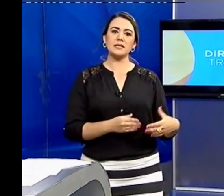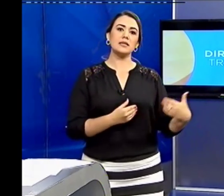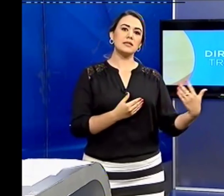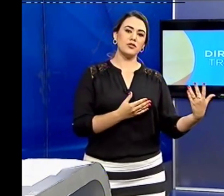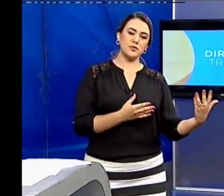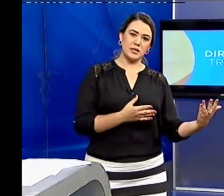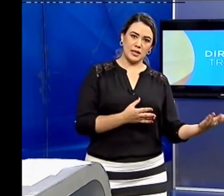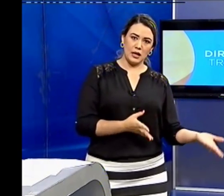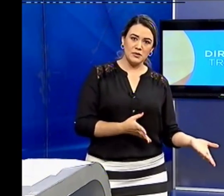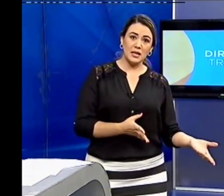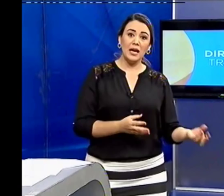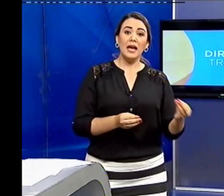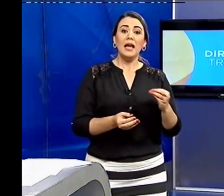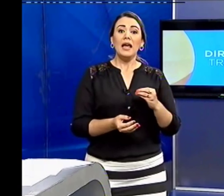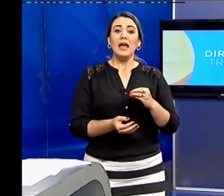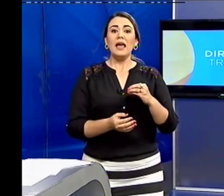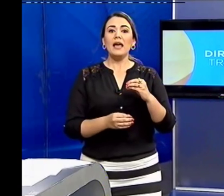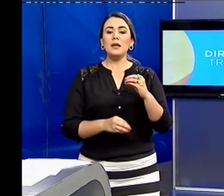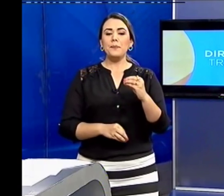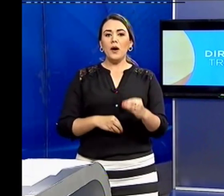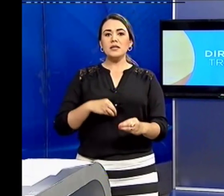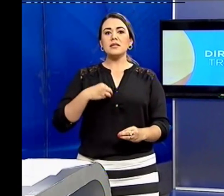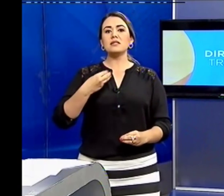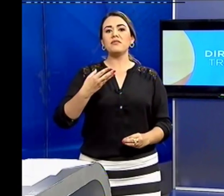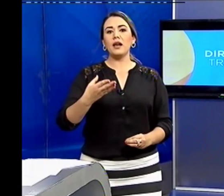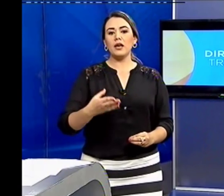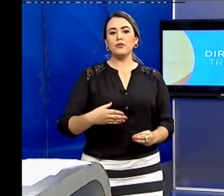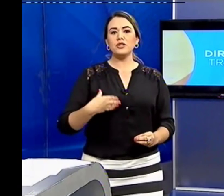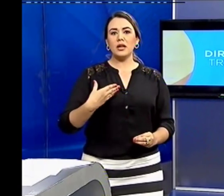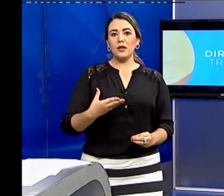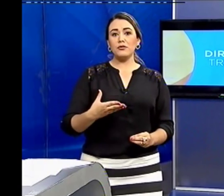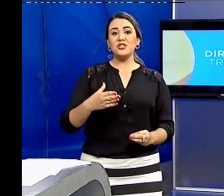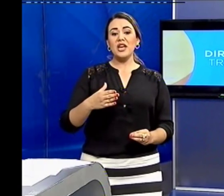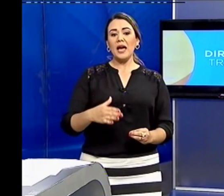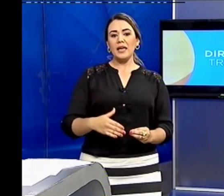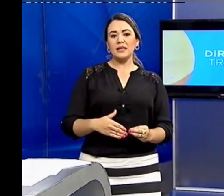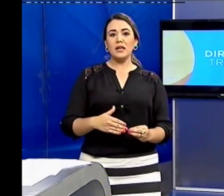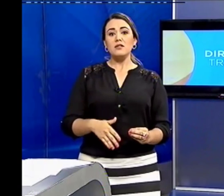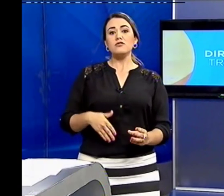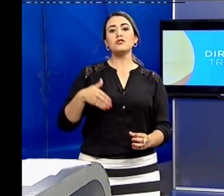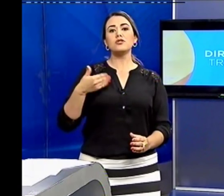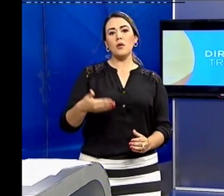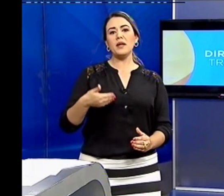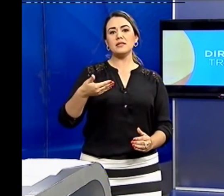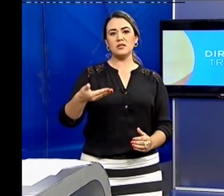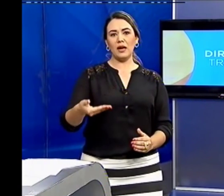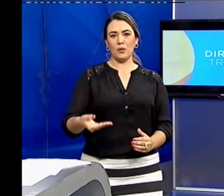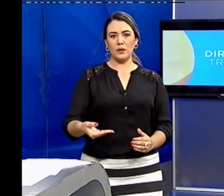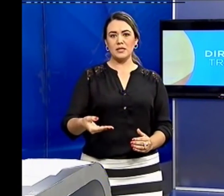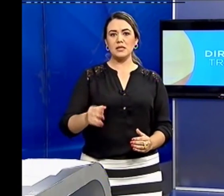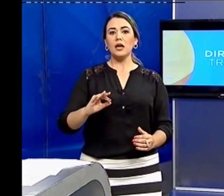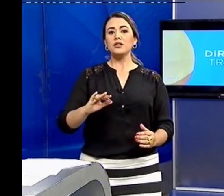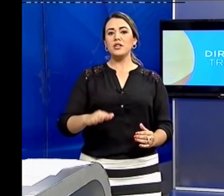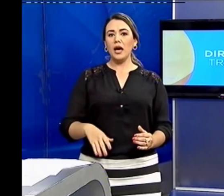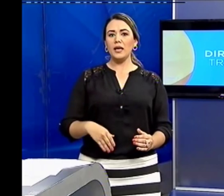dispensa sem justa causa, ele possa se valer do direito de ainda, sobre esses valores, de